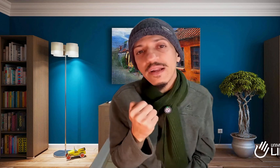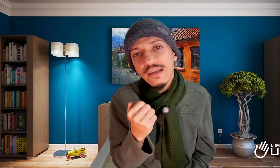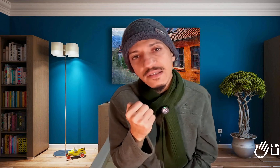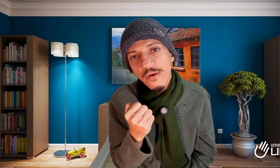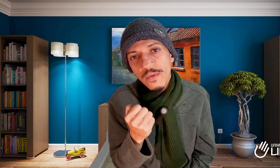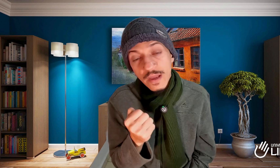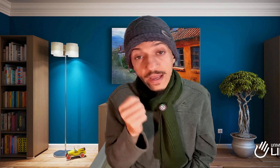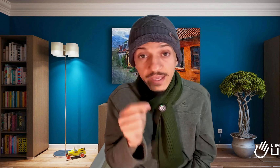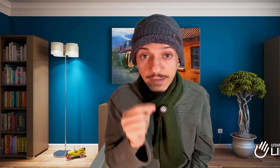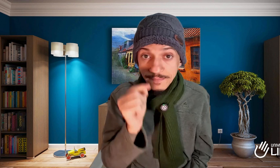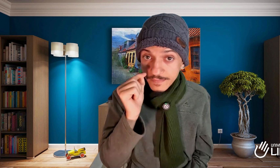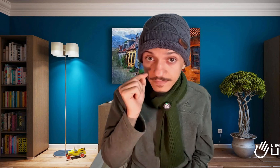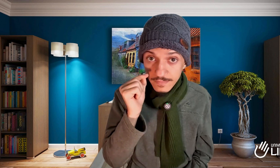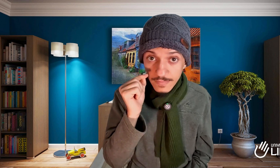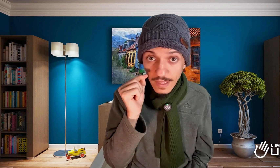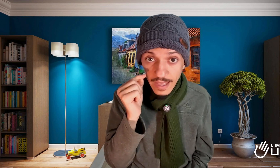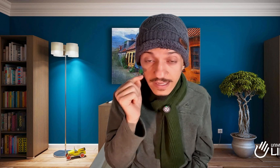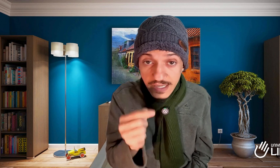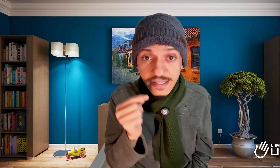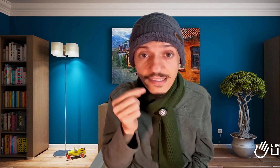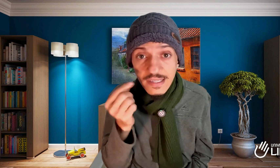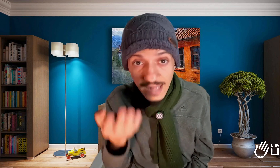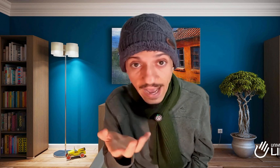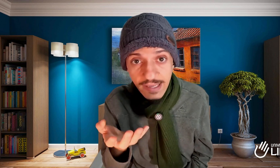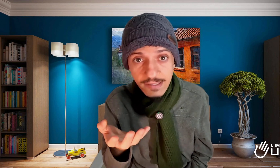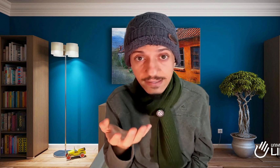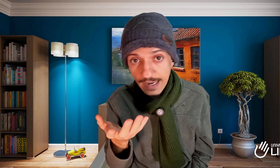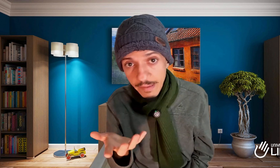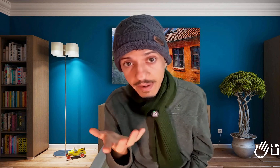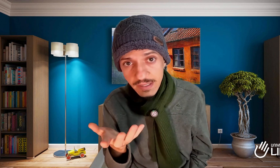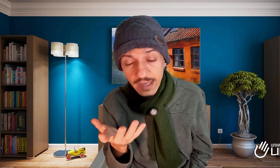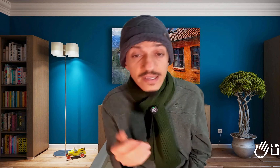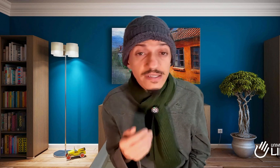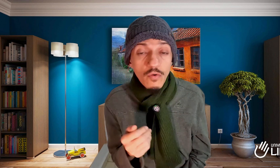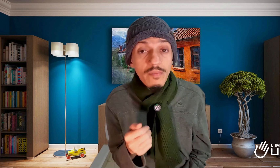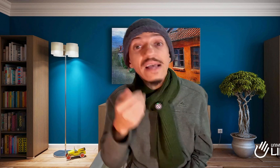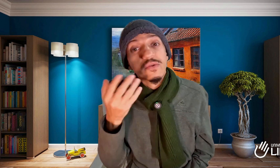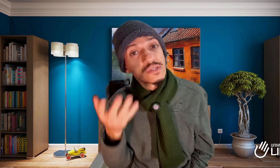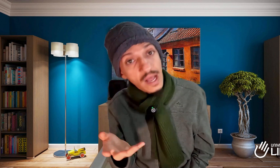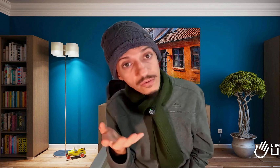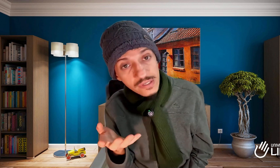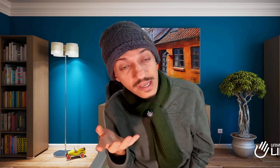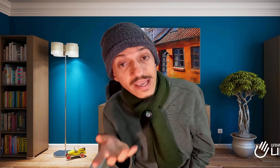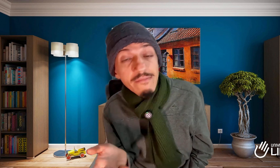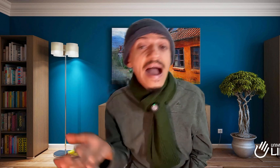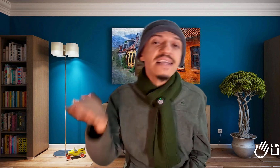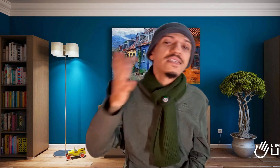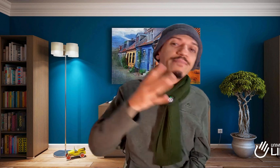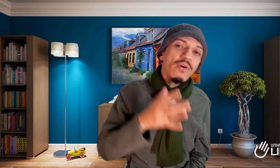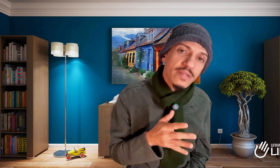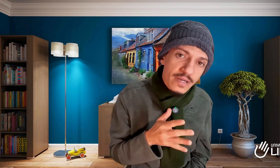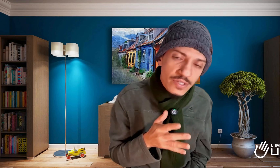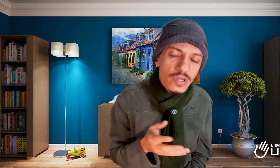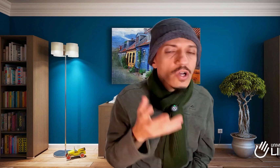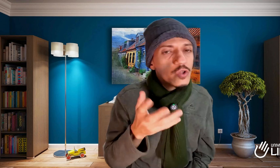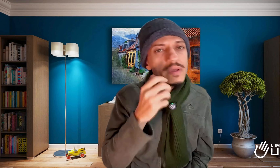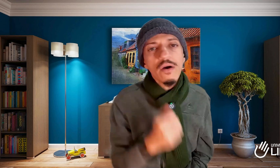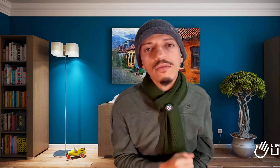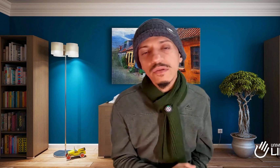questão que existem sinais na Libras que são mais usados e mais importantes do que outros